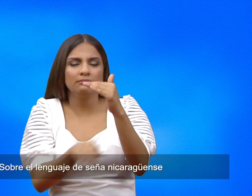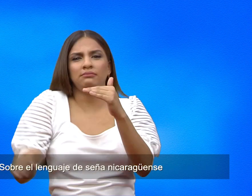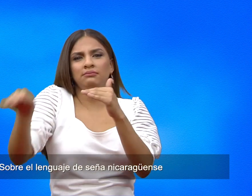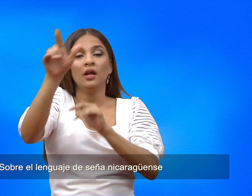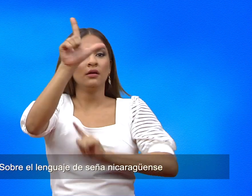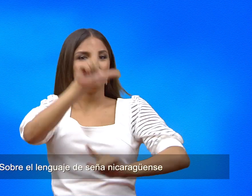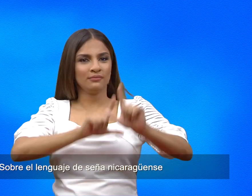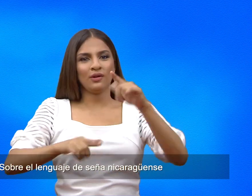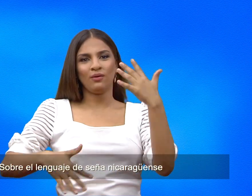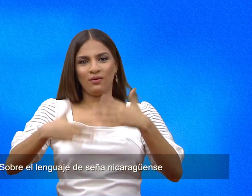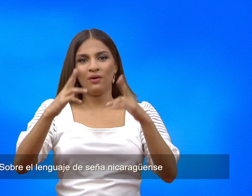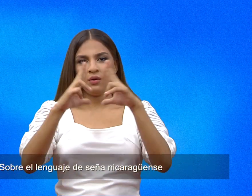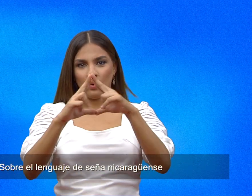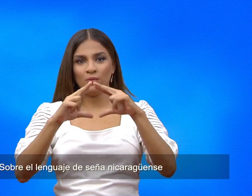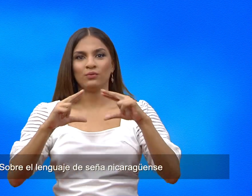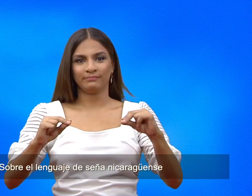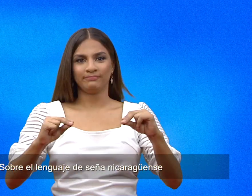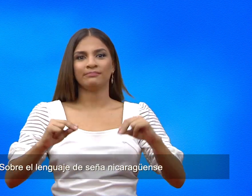lenguaje de señas nicaragüense